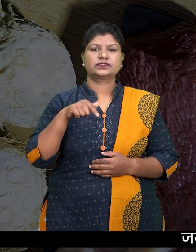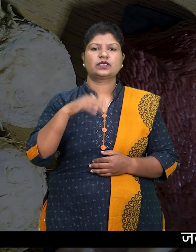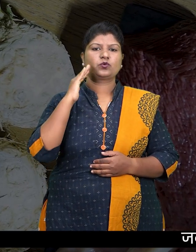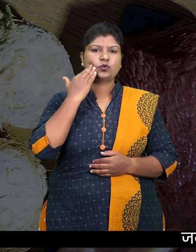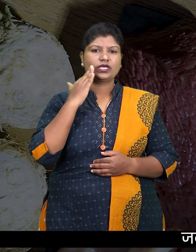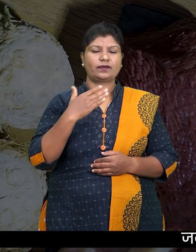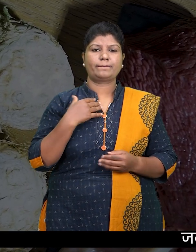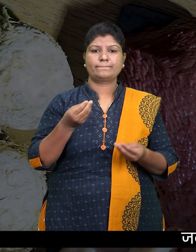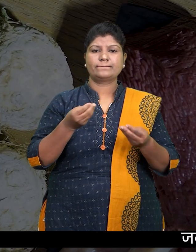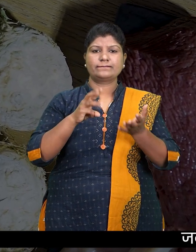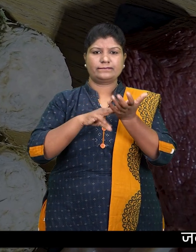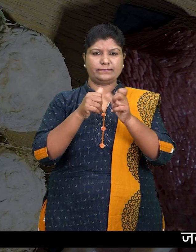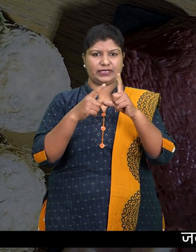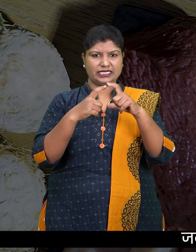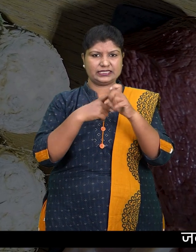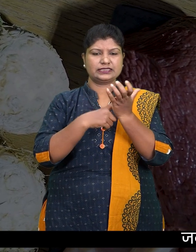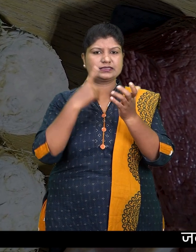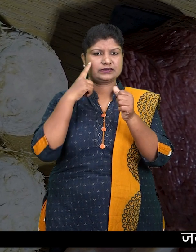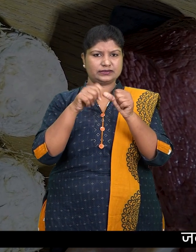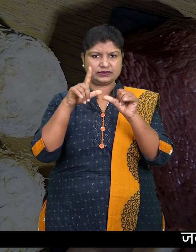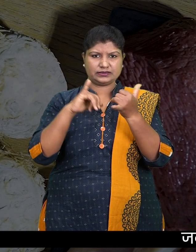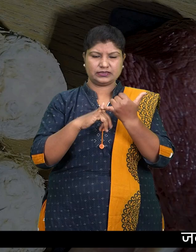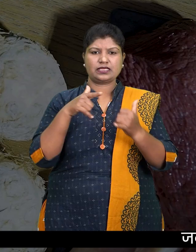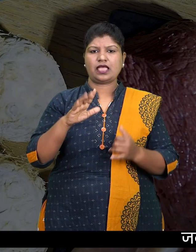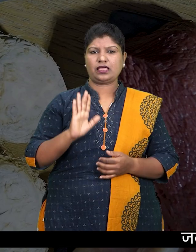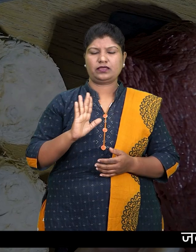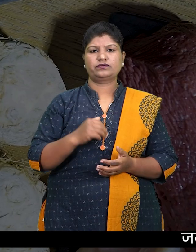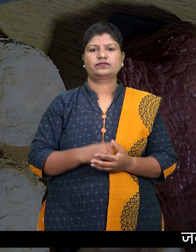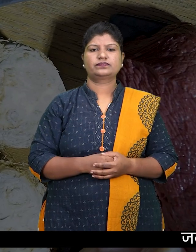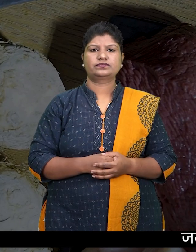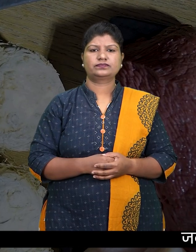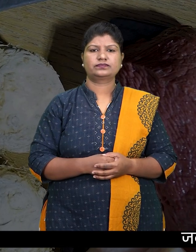जब पदार्थों का थोड़ा आयतन होता है